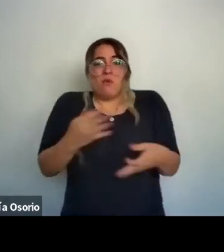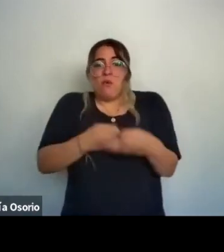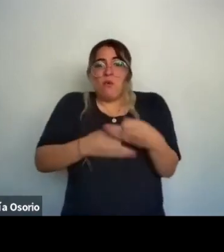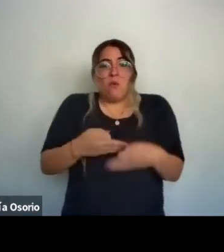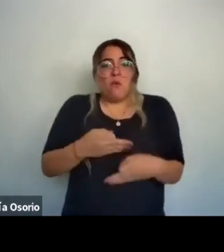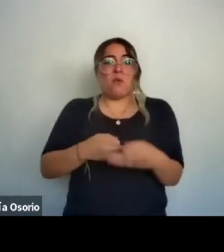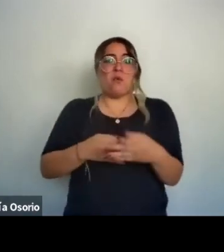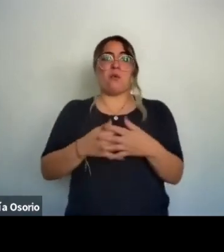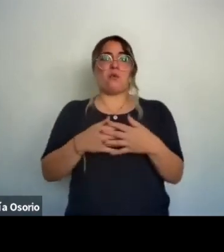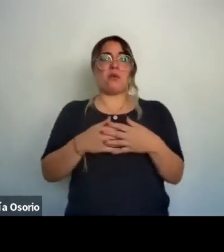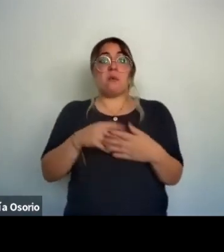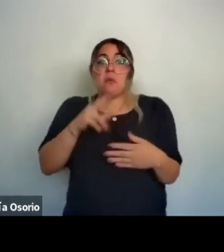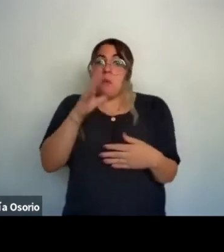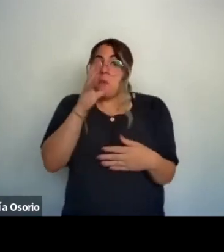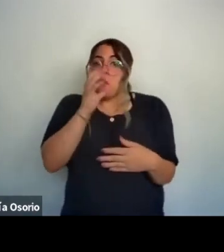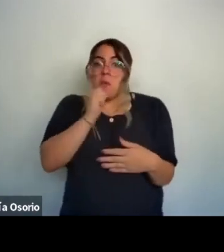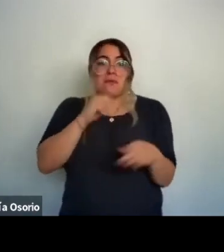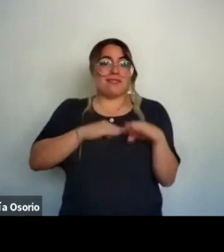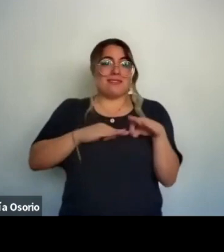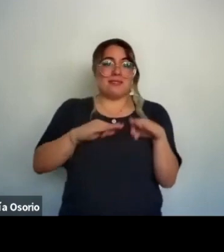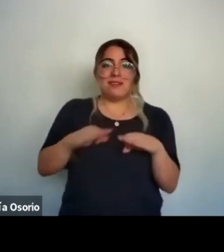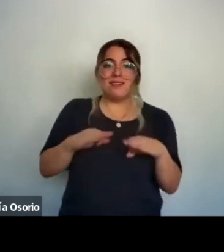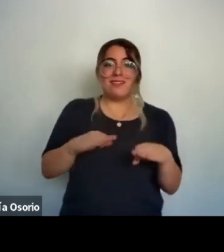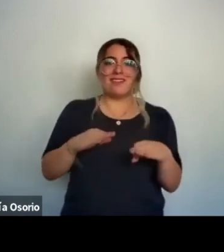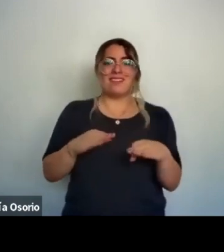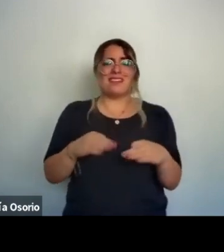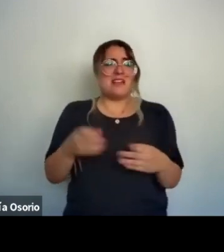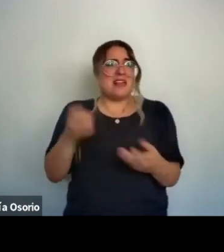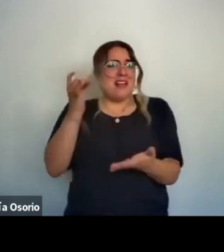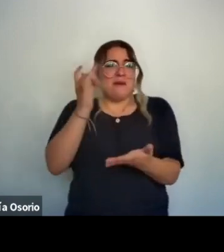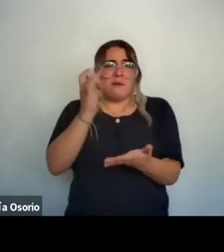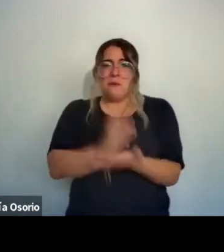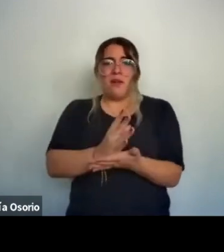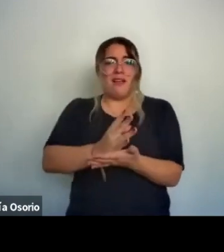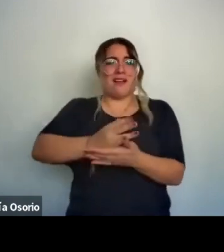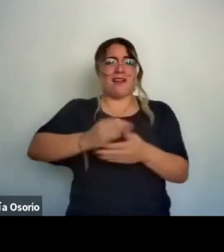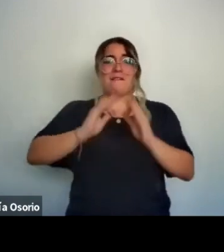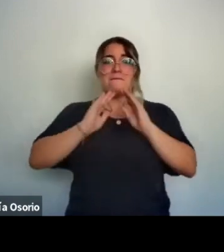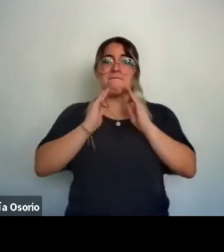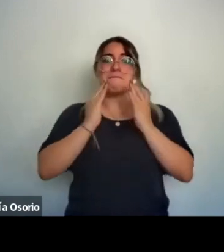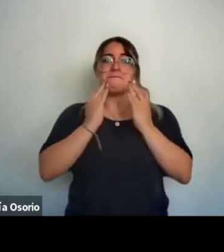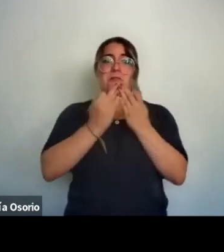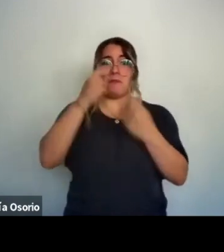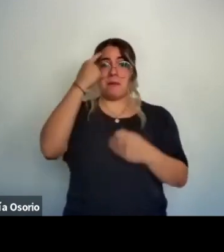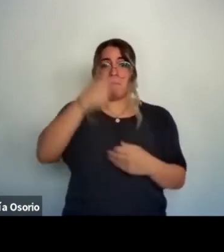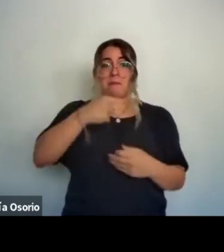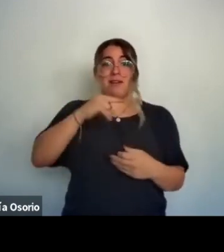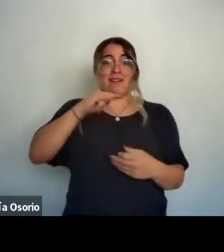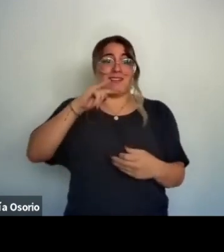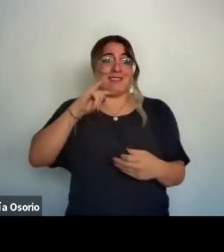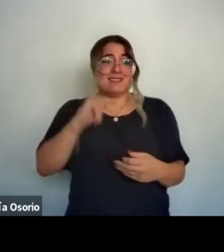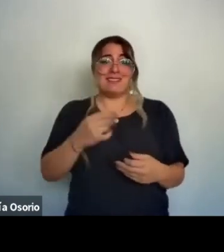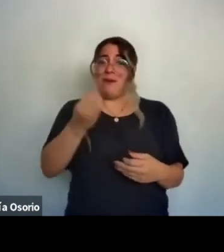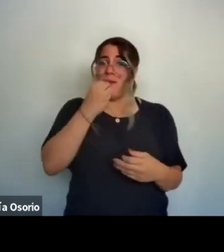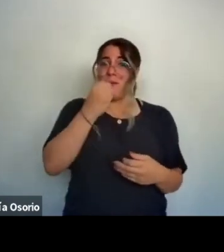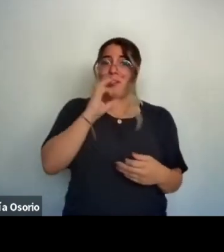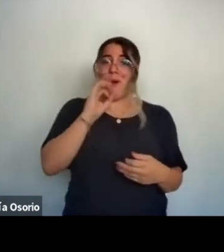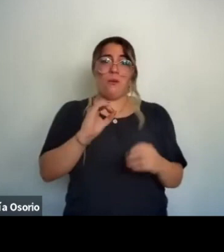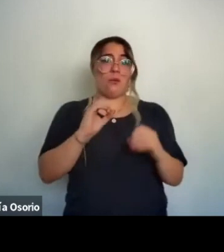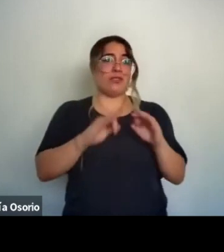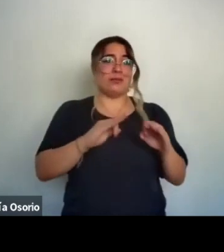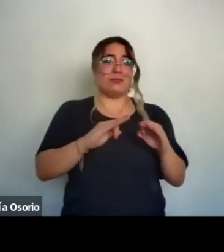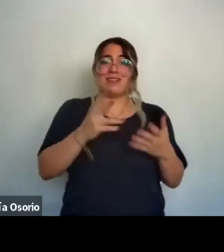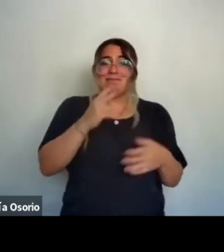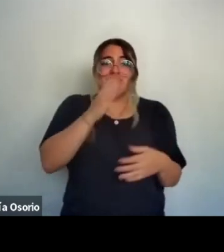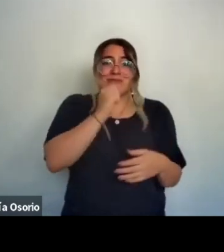y que la única manera que tiene para sobrevivir es vender a Remy por unas monedas. Se lo vende al señor Vitali